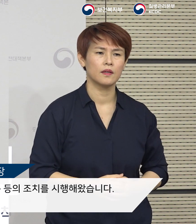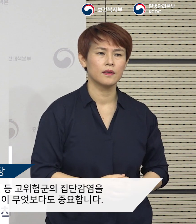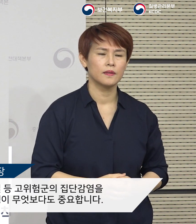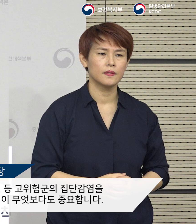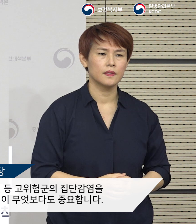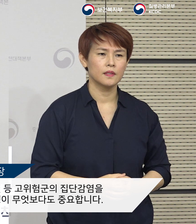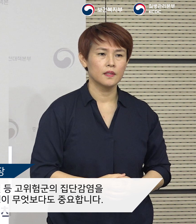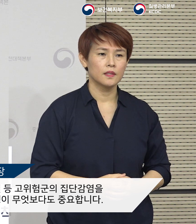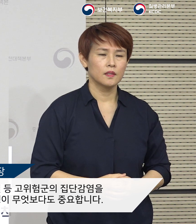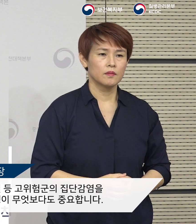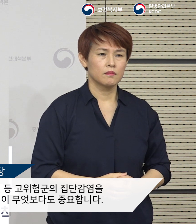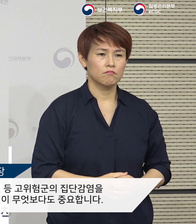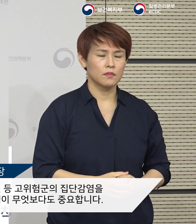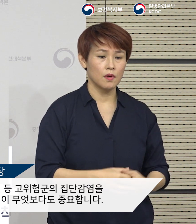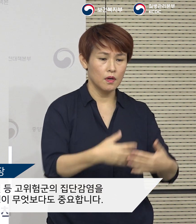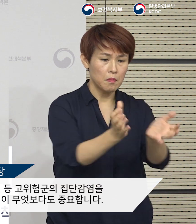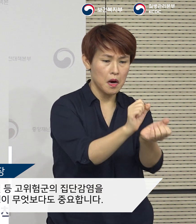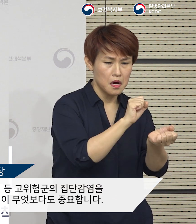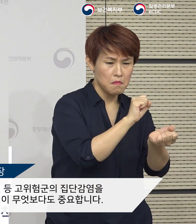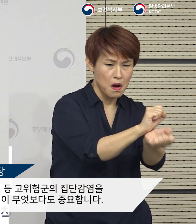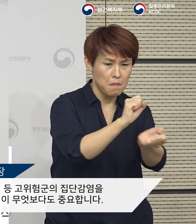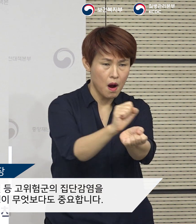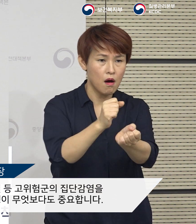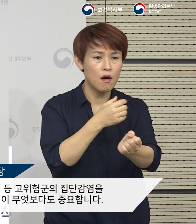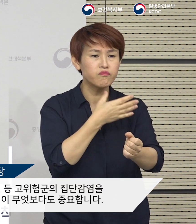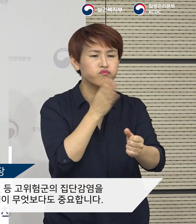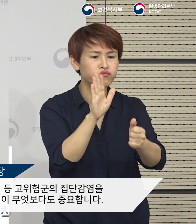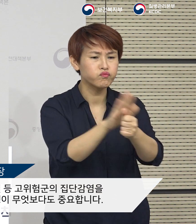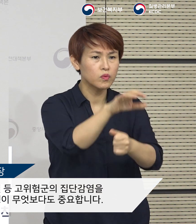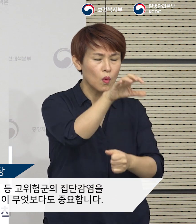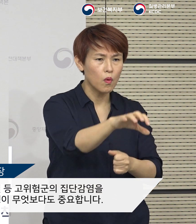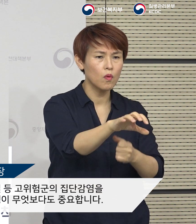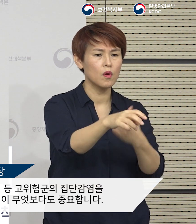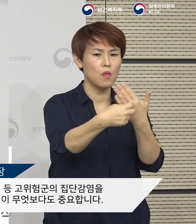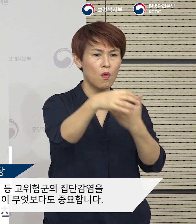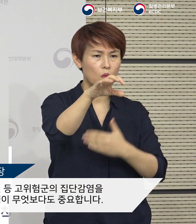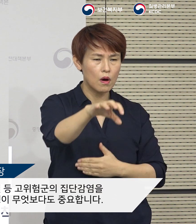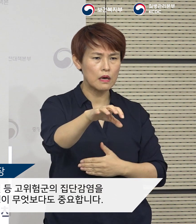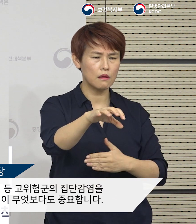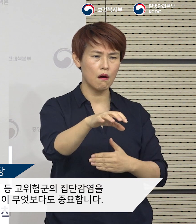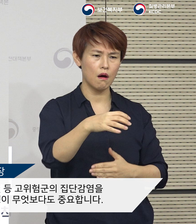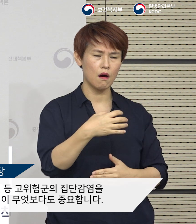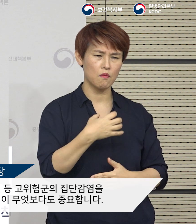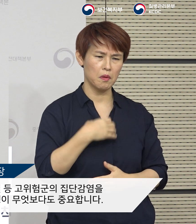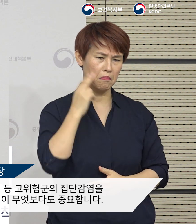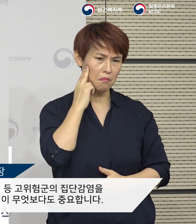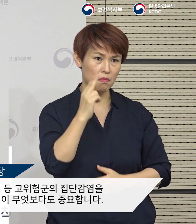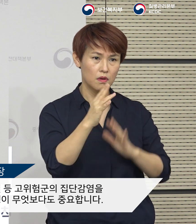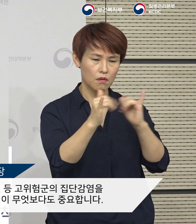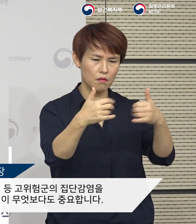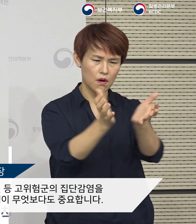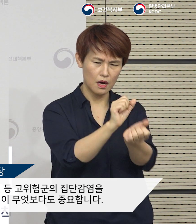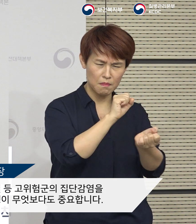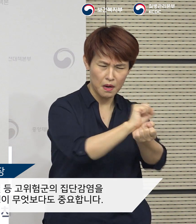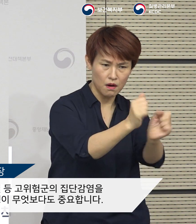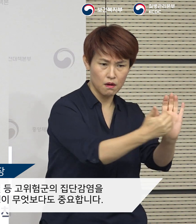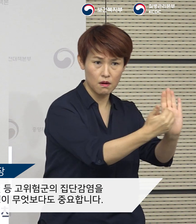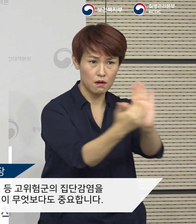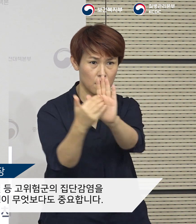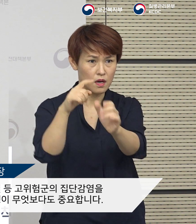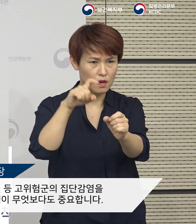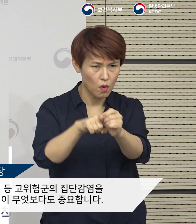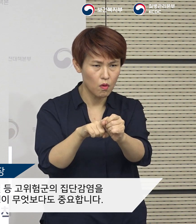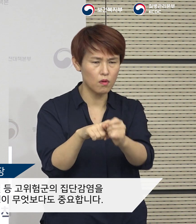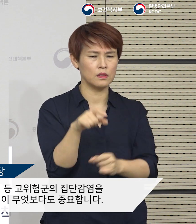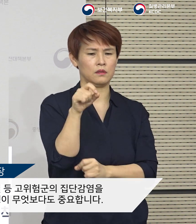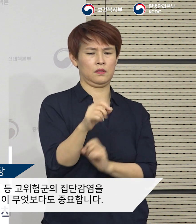왔습니다. 산발적으로 발생하고 있는 요양병원과 요양시설 등 고위험군의 집단 감염을 예방하기 위해서는 종사자들의